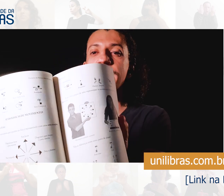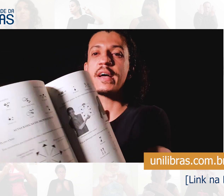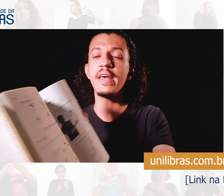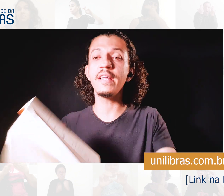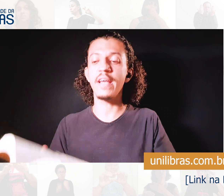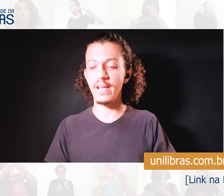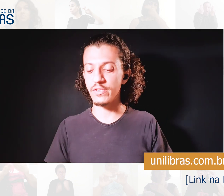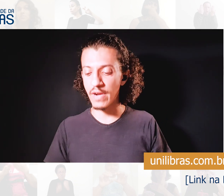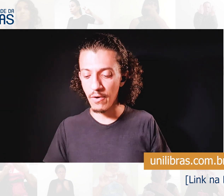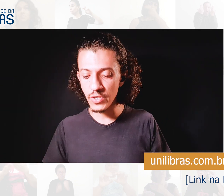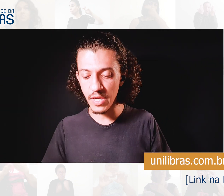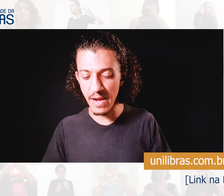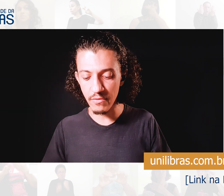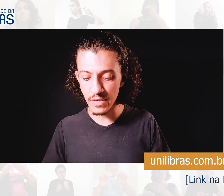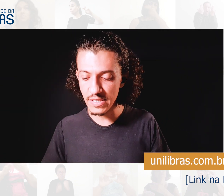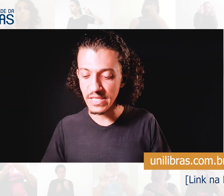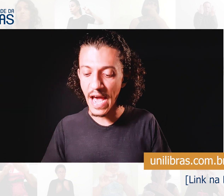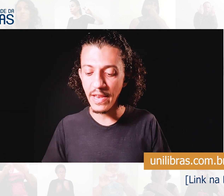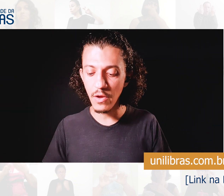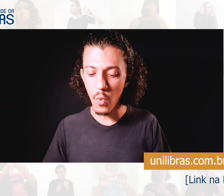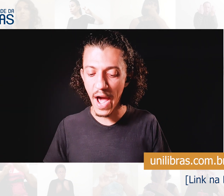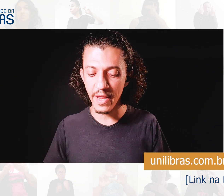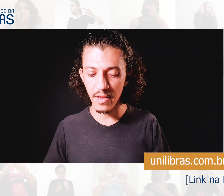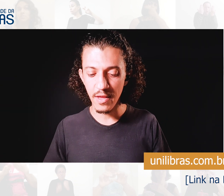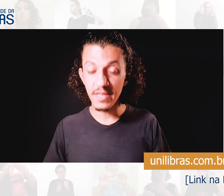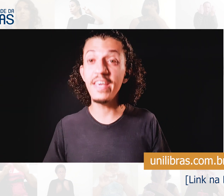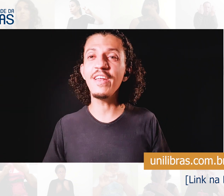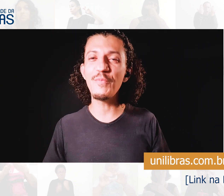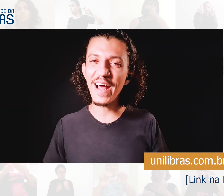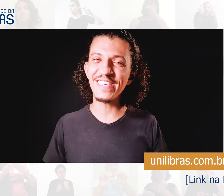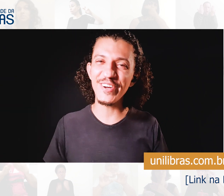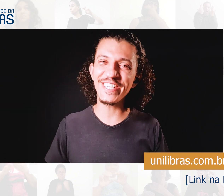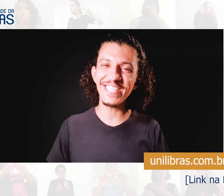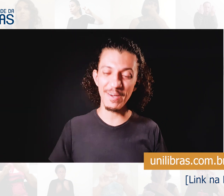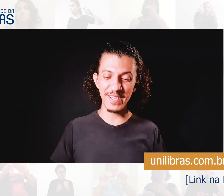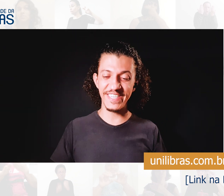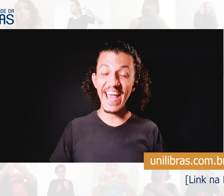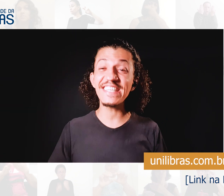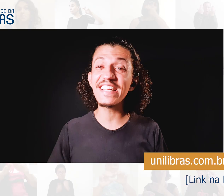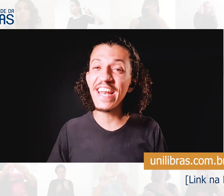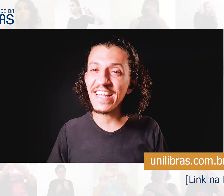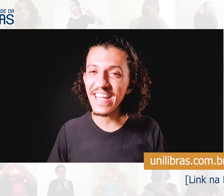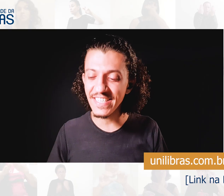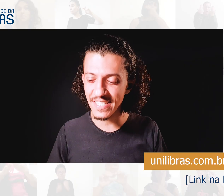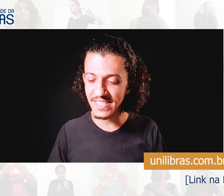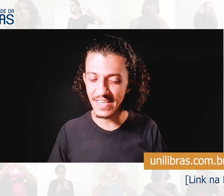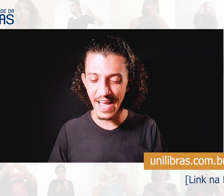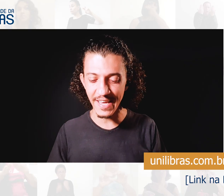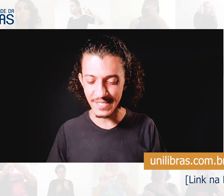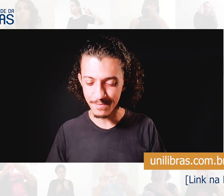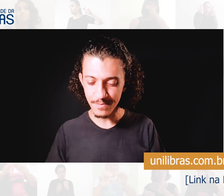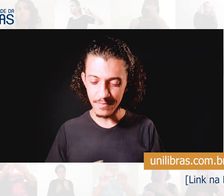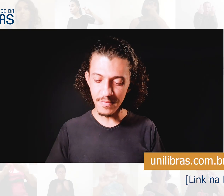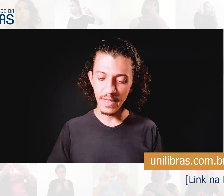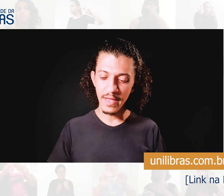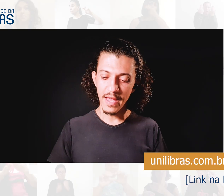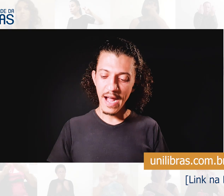de escrita internacional chamado Sign Writing, que no Brasil a gente chama de escrita de